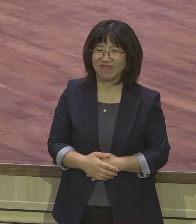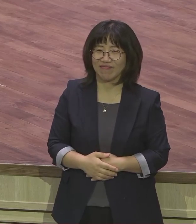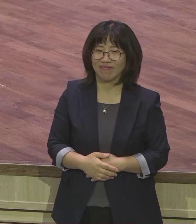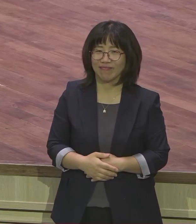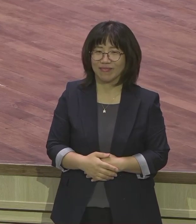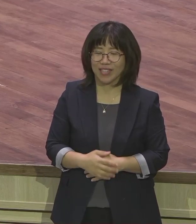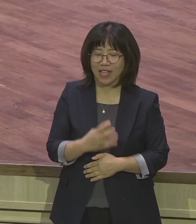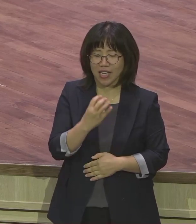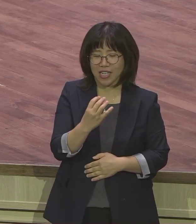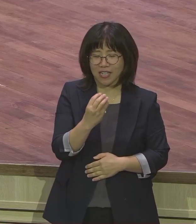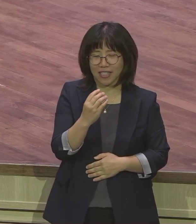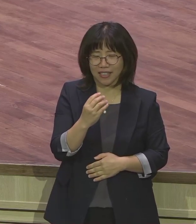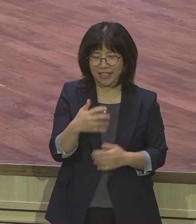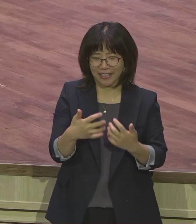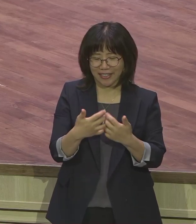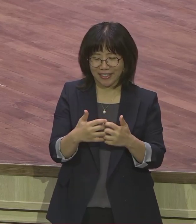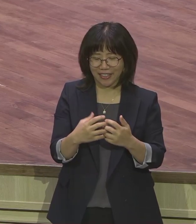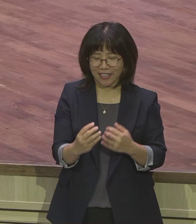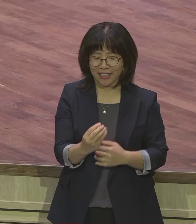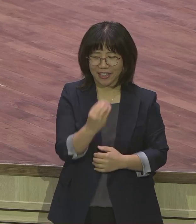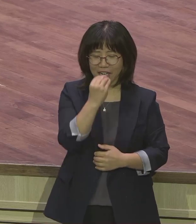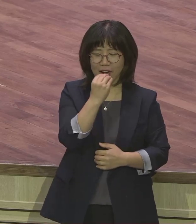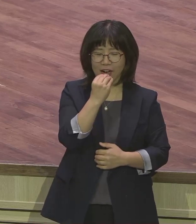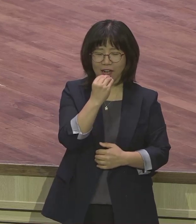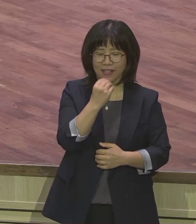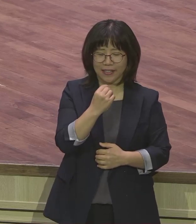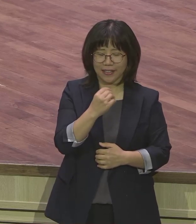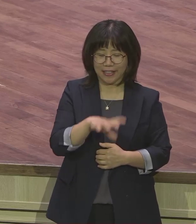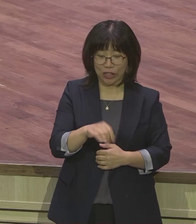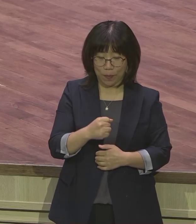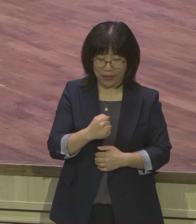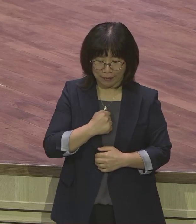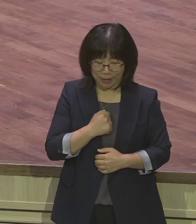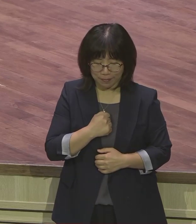처음에는 좀 답답한데 보니까 그게 아니에요 괜찮아 이게